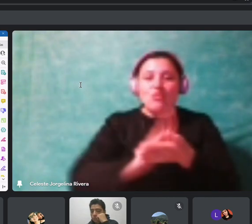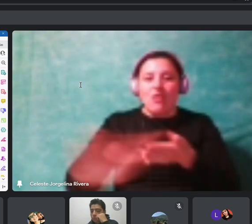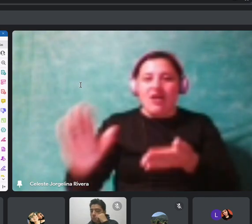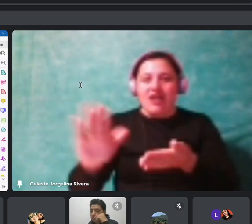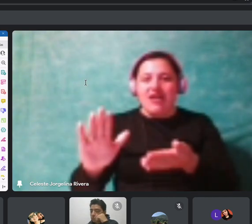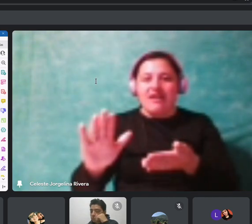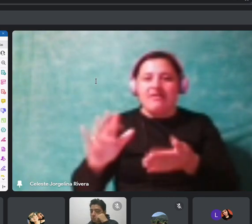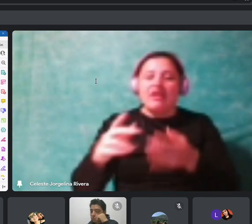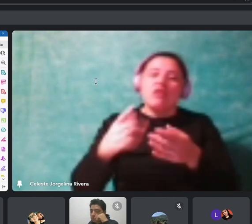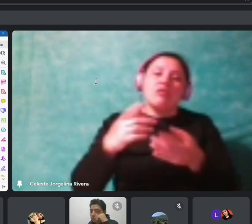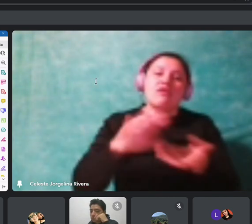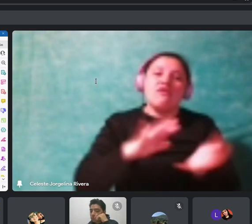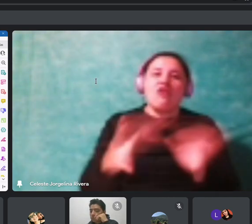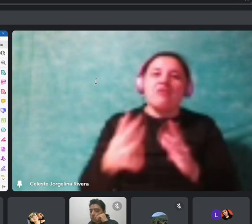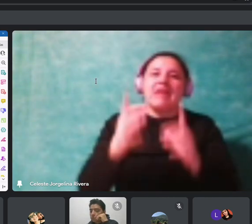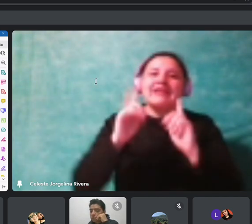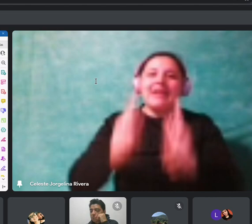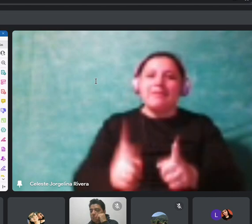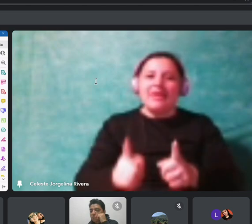también, ¿sí?